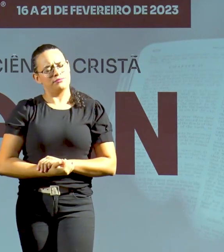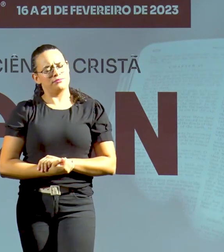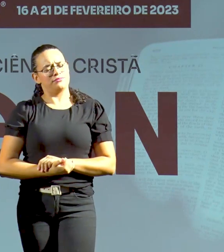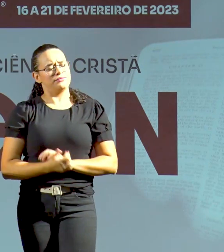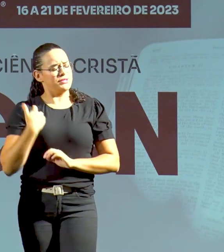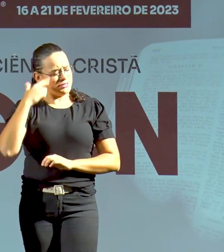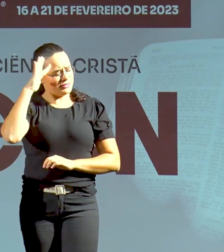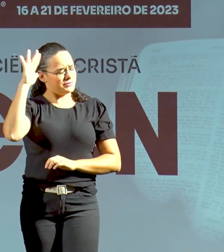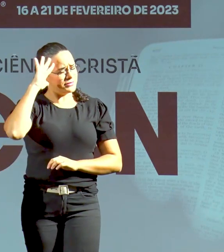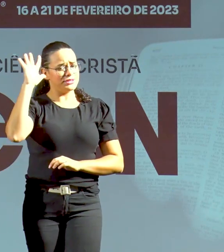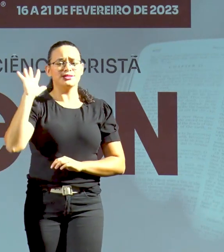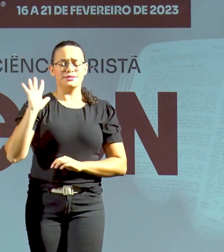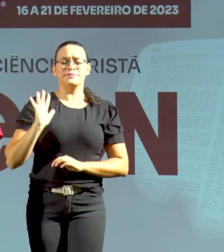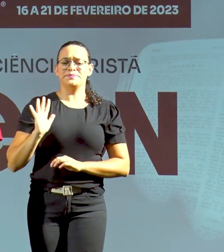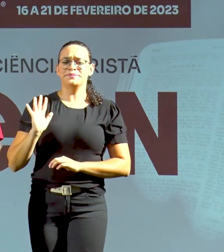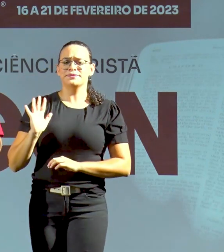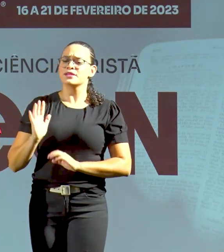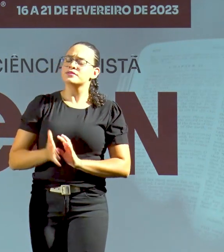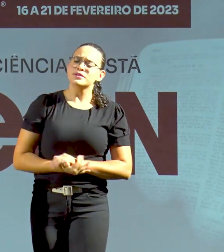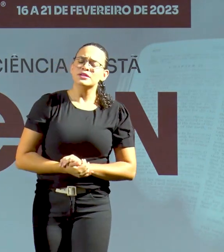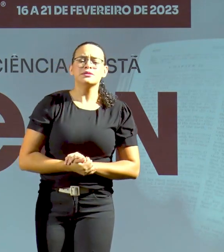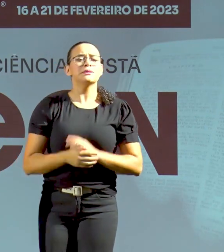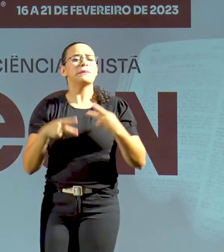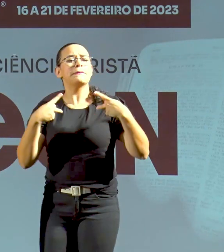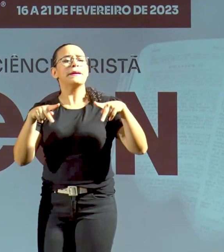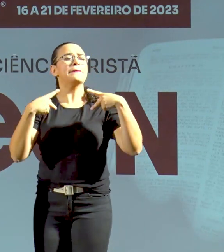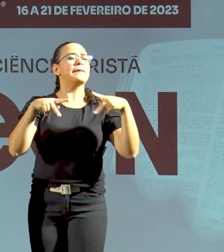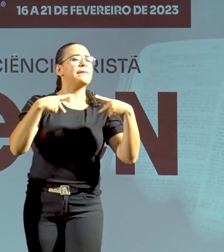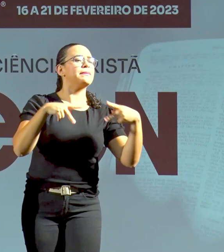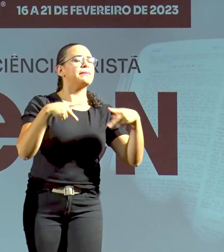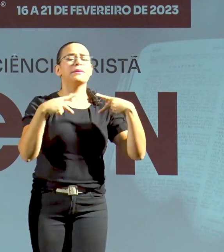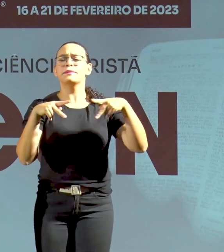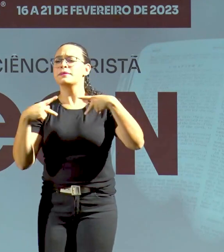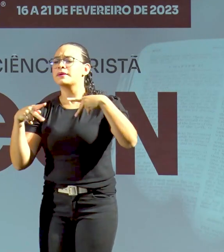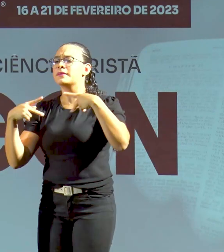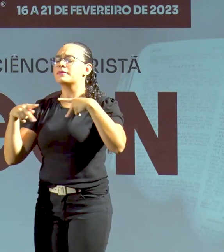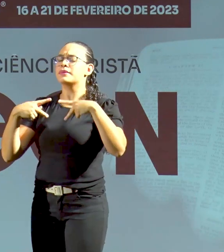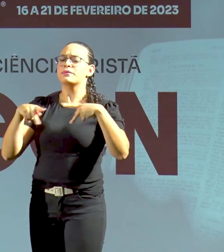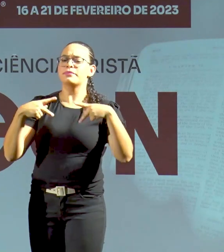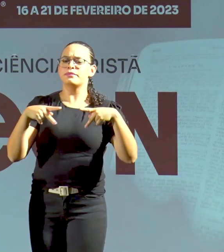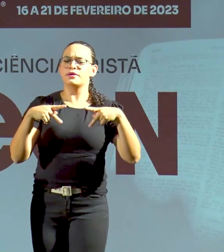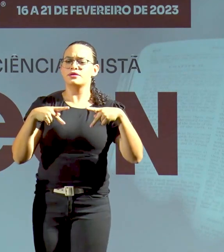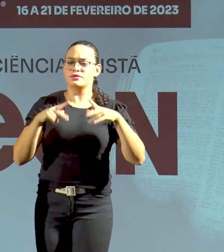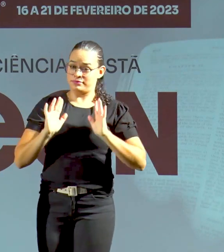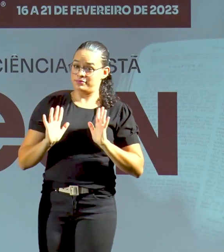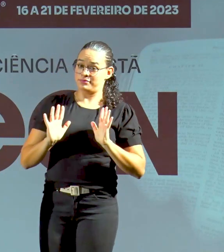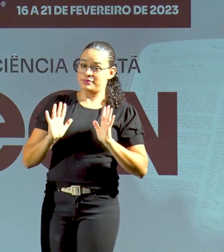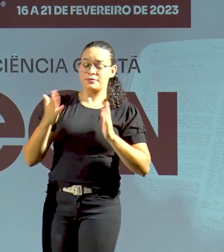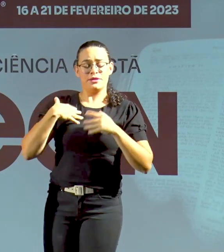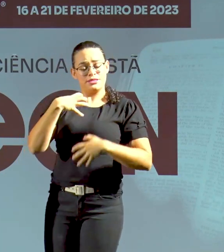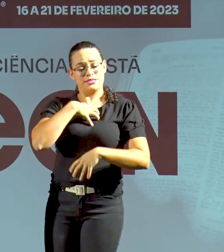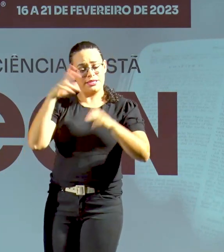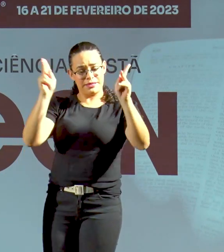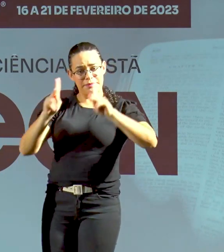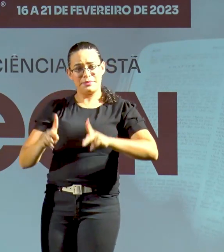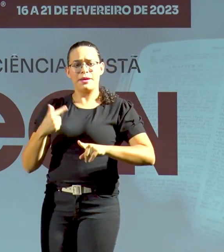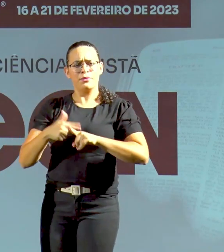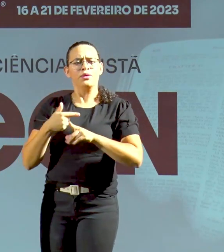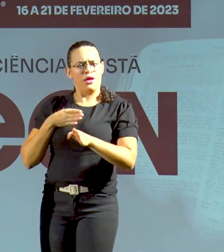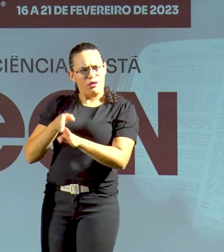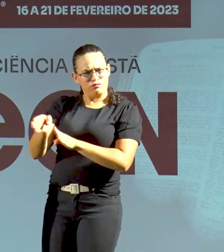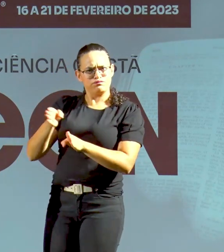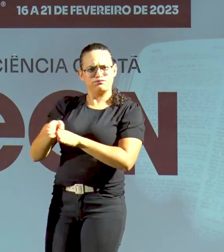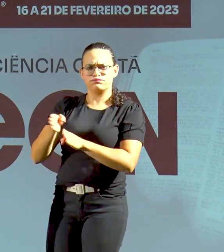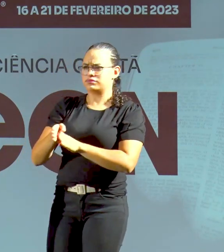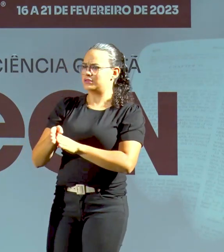ser coisa da minha cabeça e eu vi aí e tal e não sei quê aí conversa para cá conversa para lá eu falei mas eu tava tava em paz eu tinha acabado de aconselhar O menino